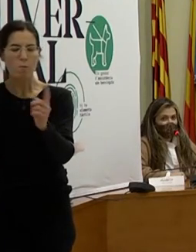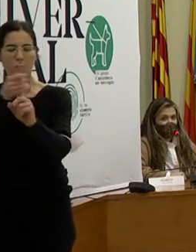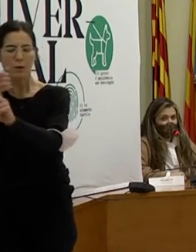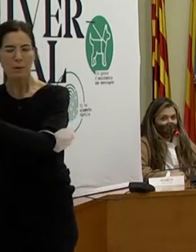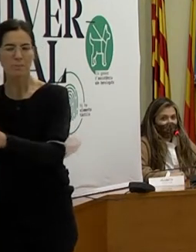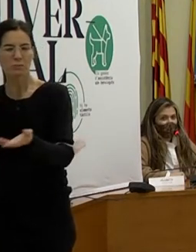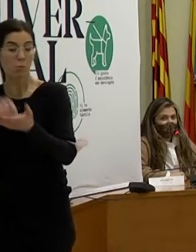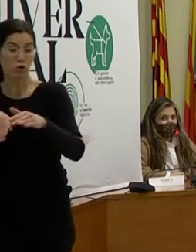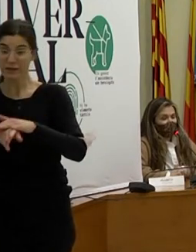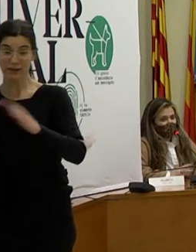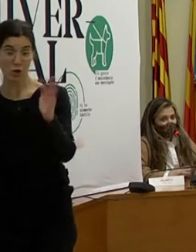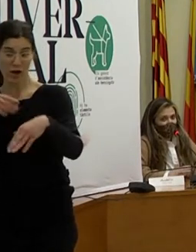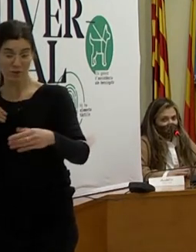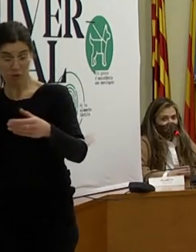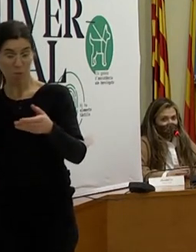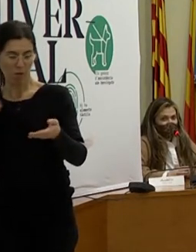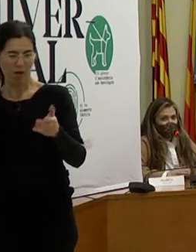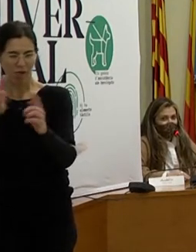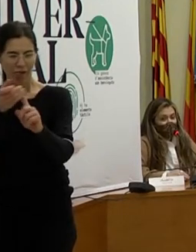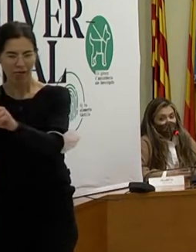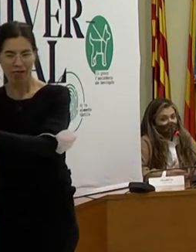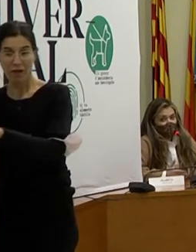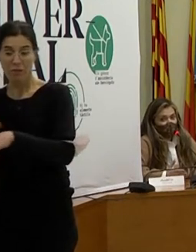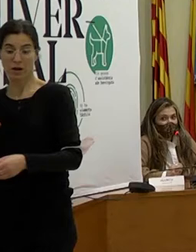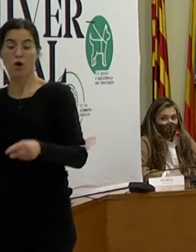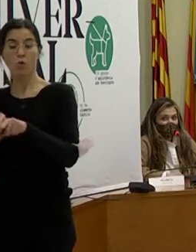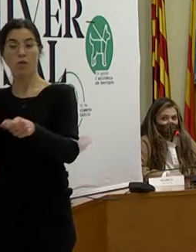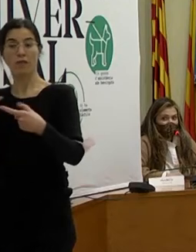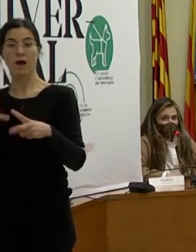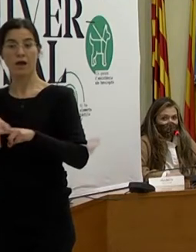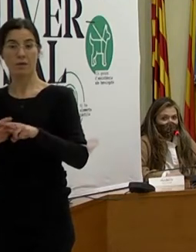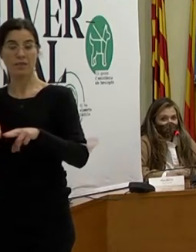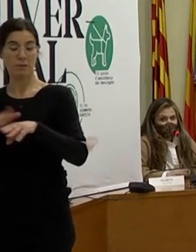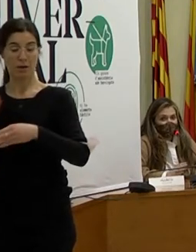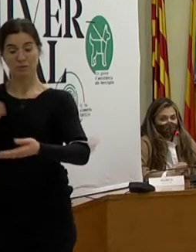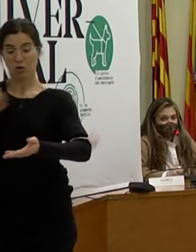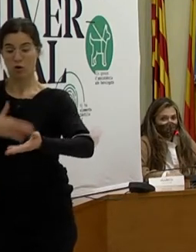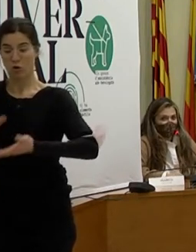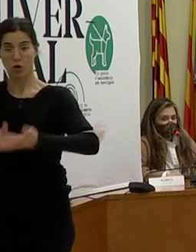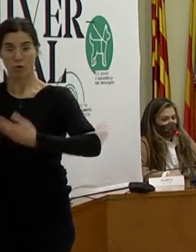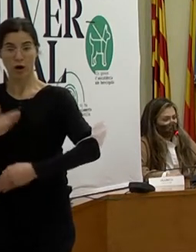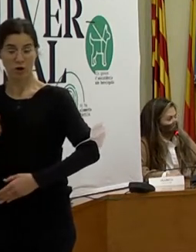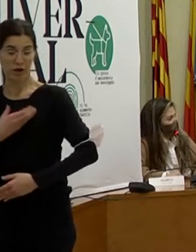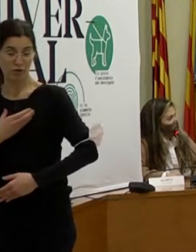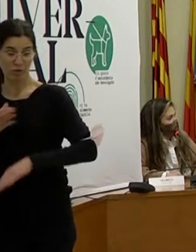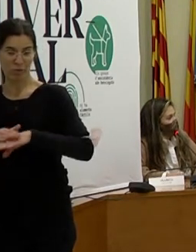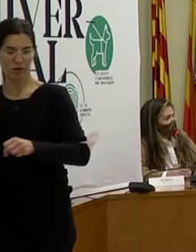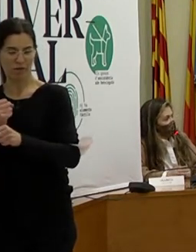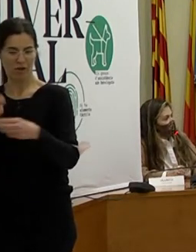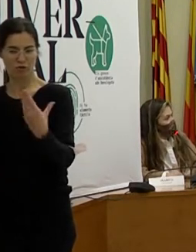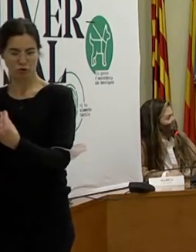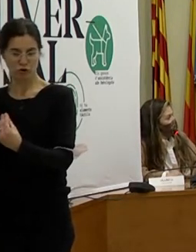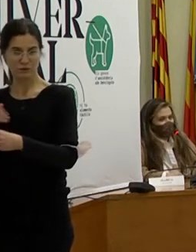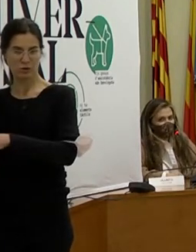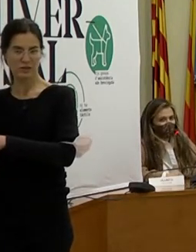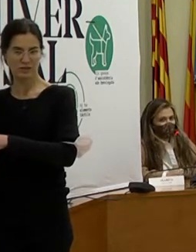accessibles del poble, per tenir una eina millor per poder col·laborar amb l'Ajuntament i fer coses en conjunt.